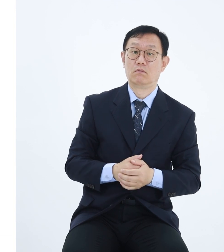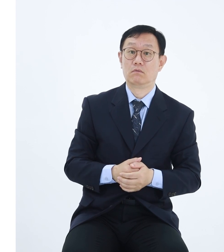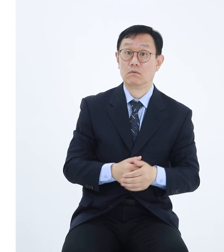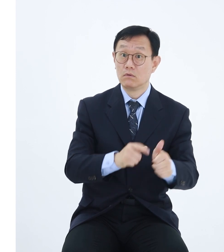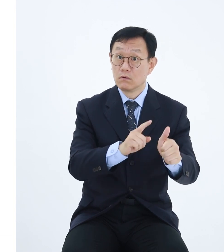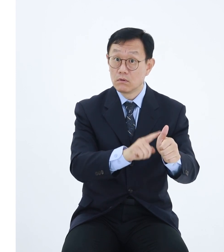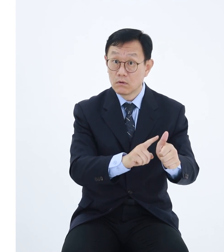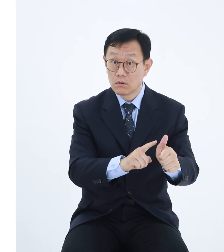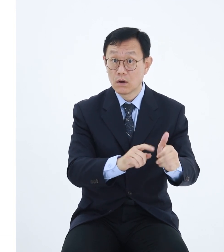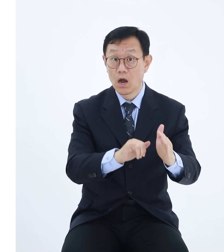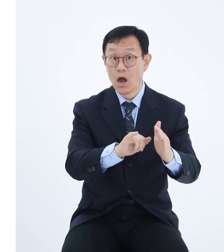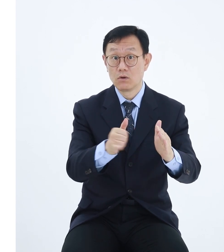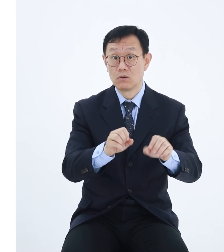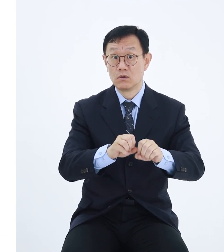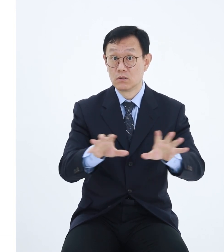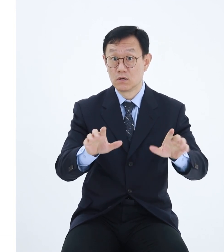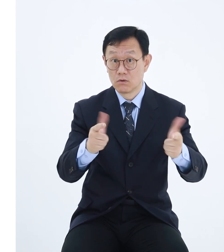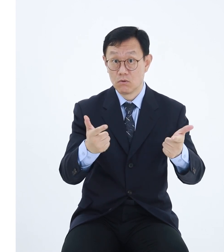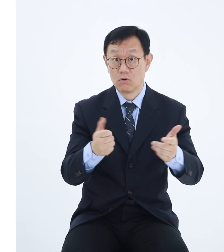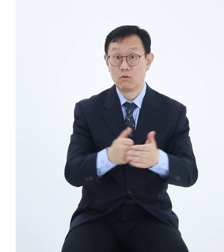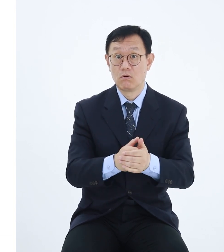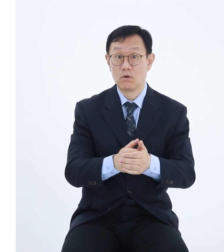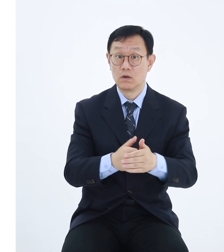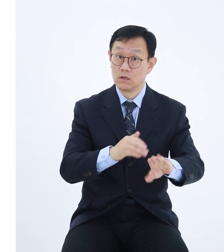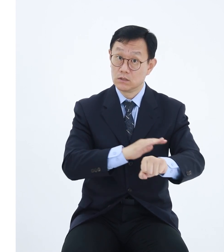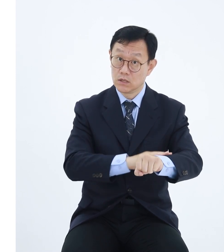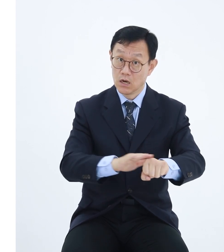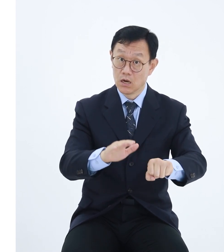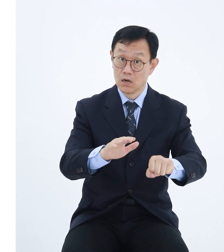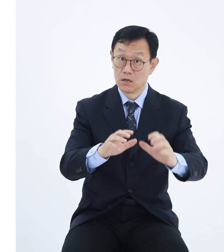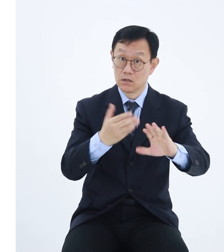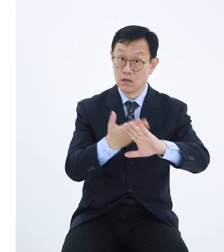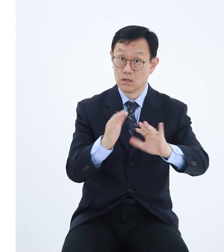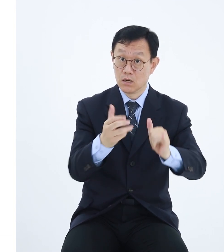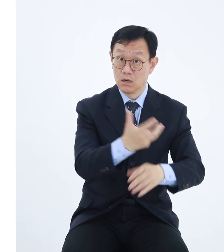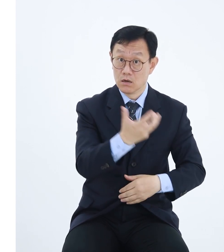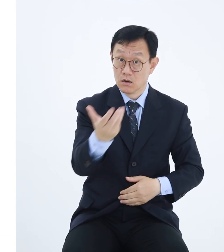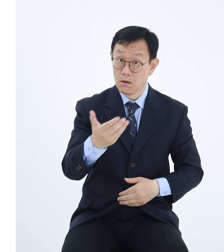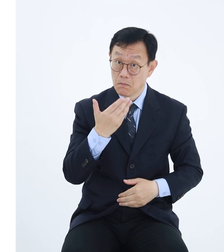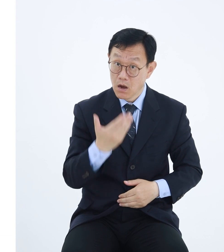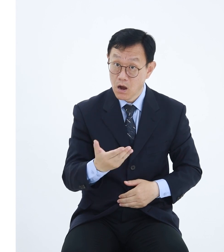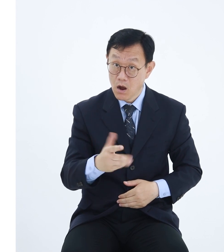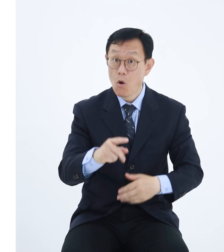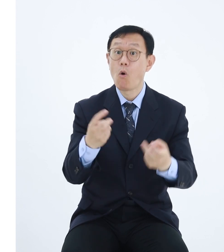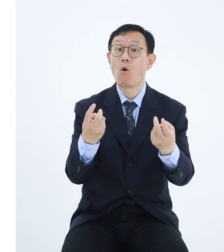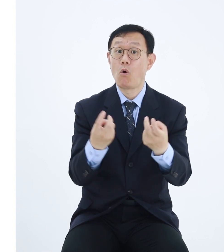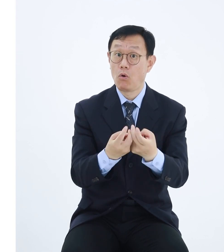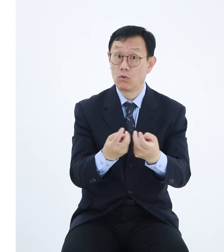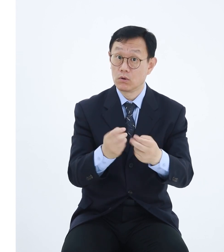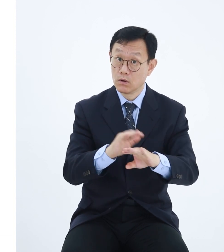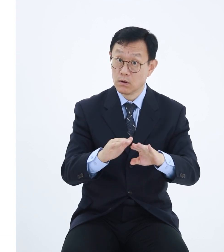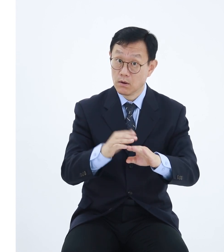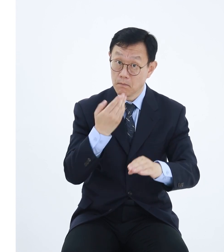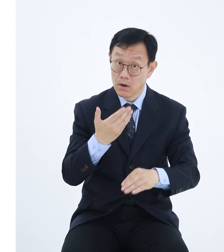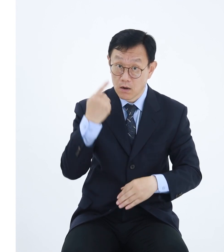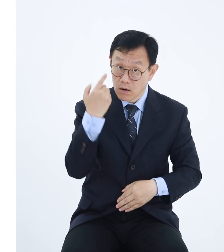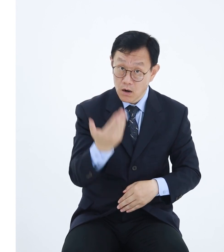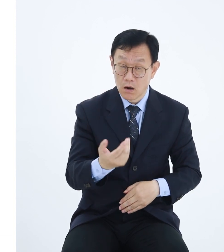KC 가족이 흩어지지 않고 무사히 이민갈 수 있을까요 그렇게 되려면 어떻게 해야 할까요 유엔 장애인